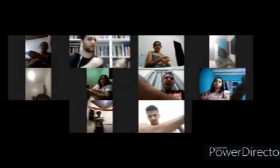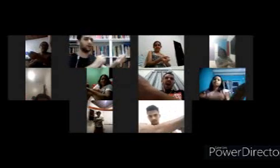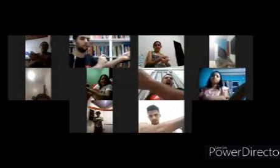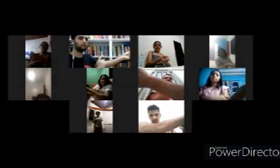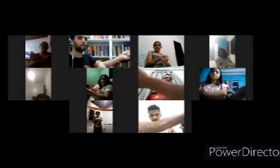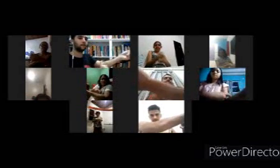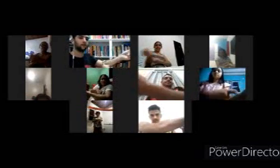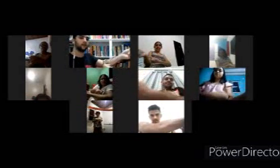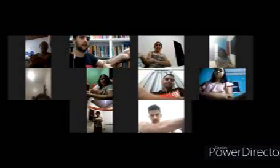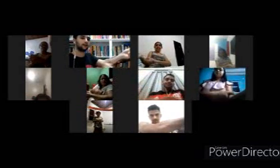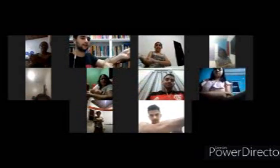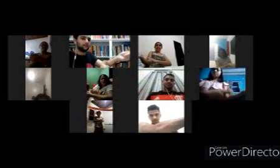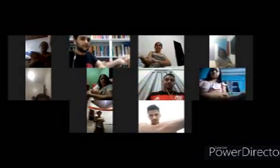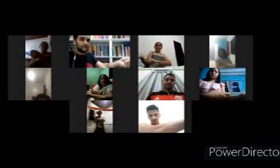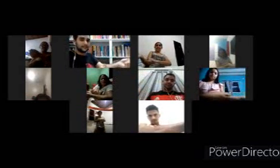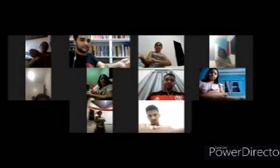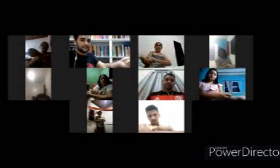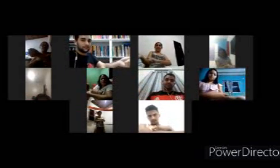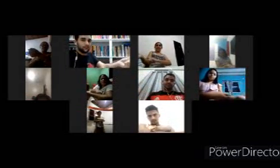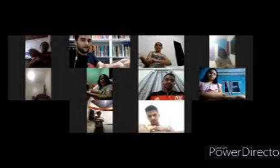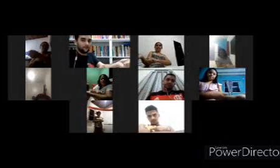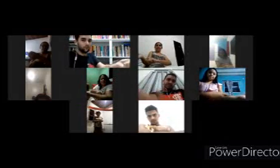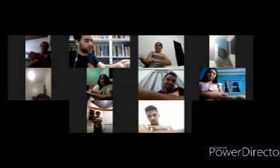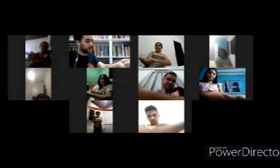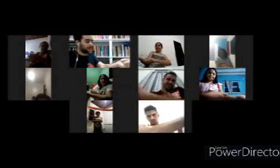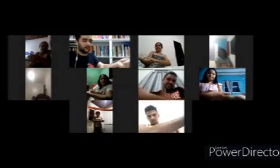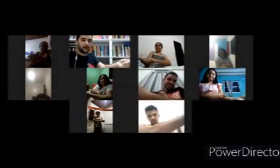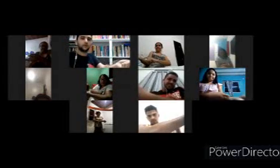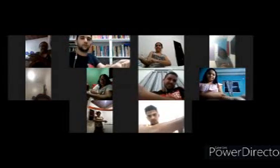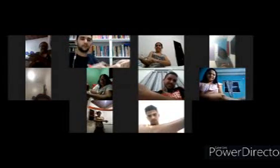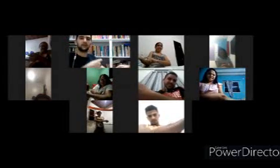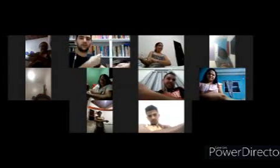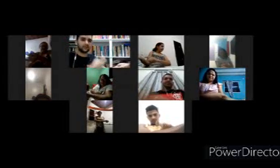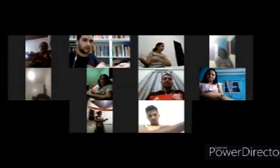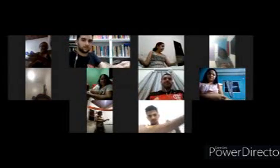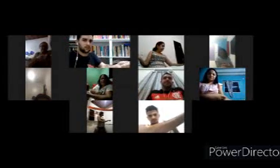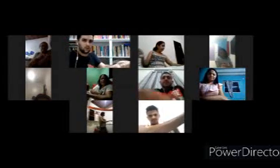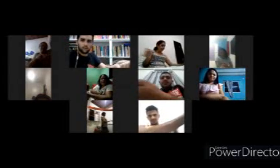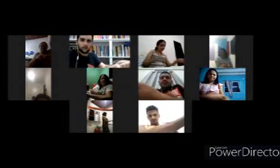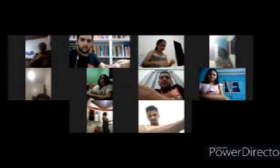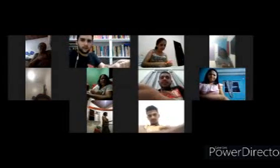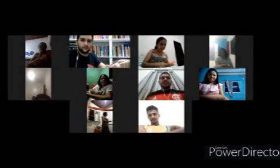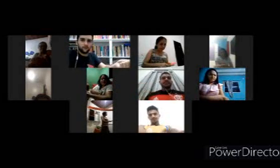melhor. Assim, ó. Tô nervoso. Aí faz, tipo, expressão facial, expressão corporal de